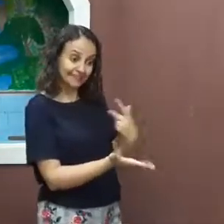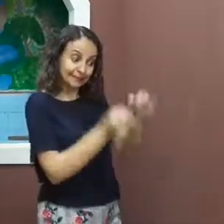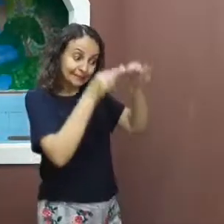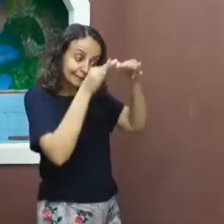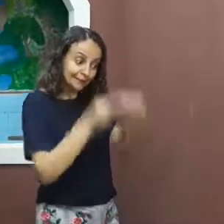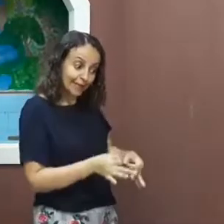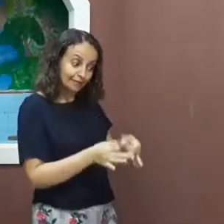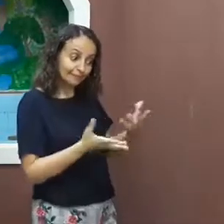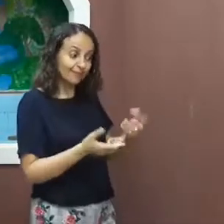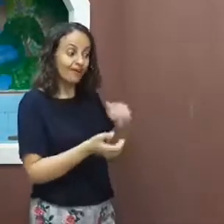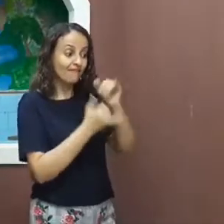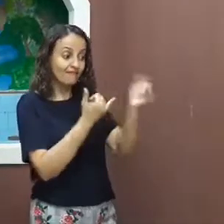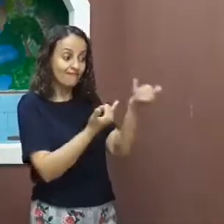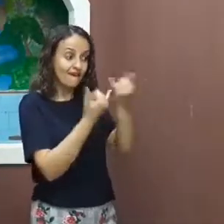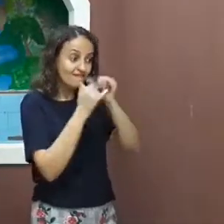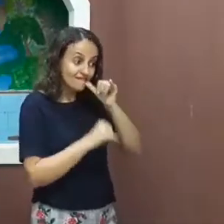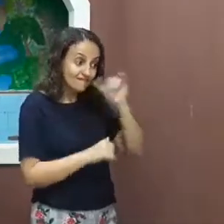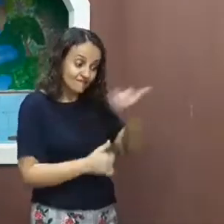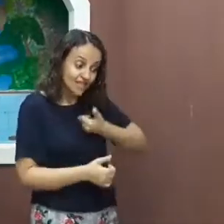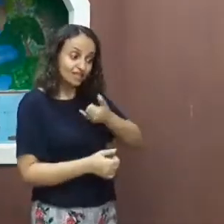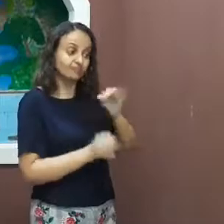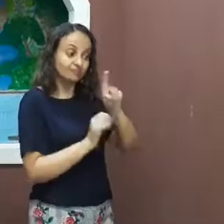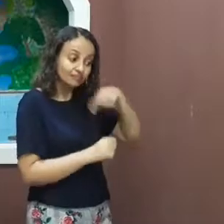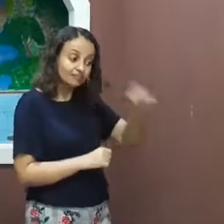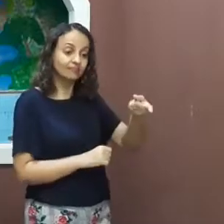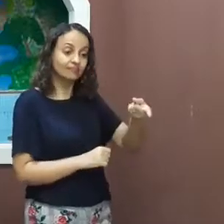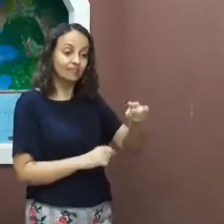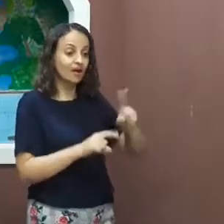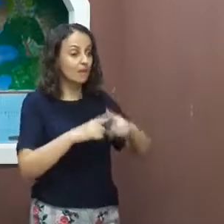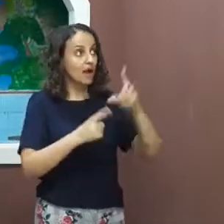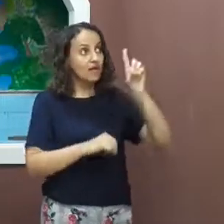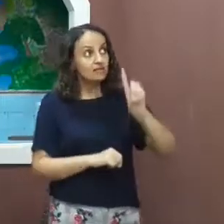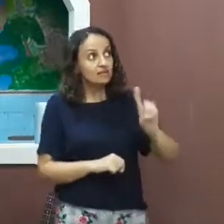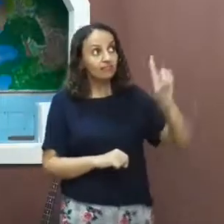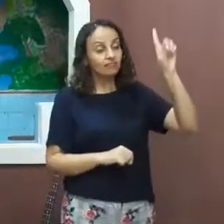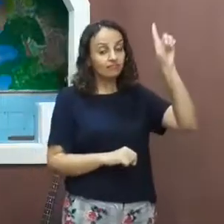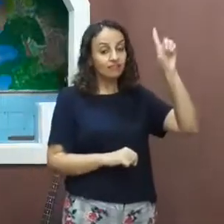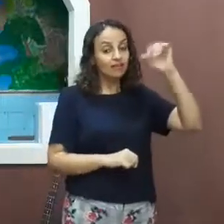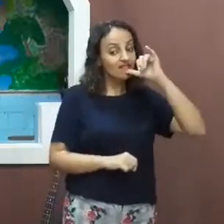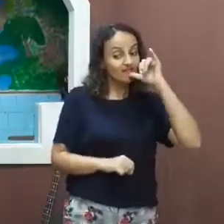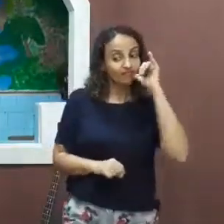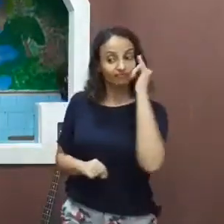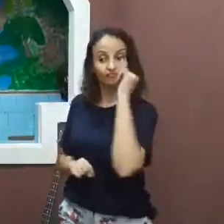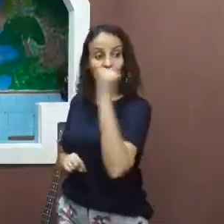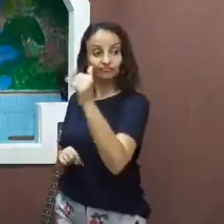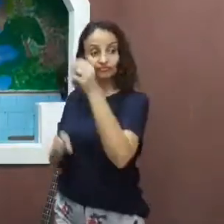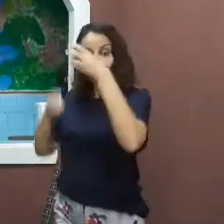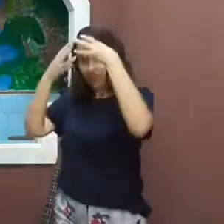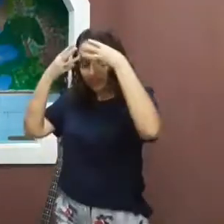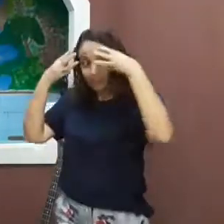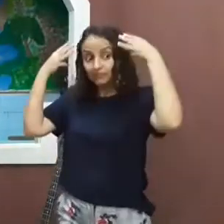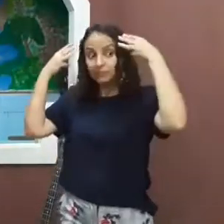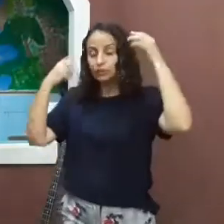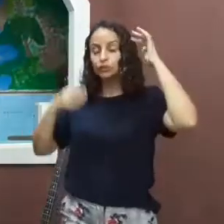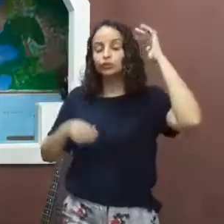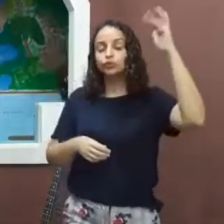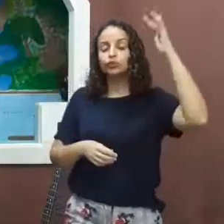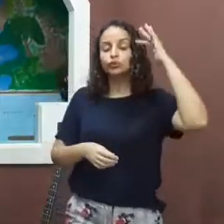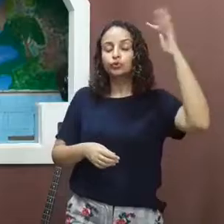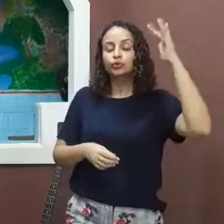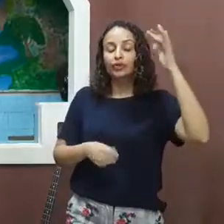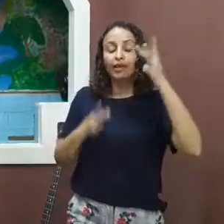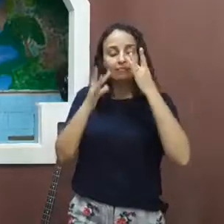Herodes. Mas Deus, na sua infinita sabedoria, na sua infinita graça, avisou-os em sonho para que eles